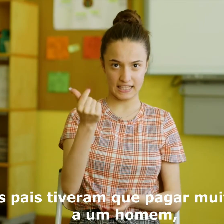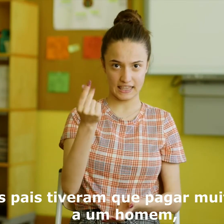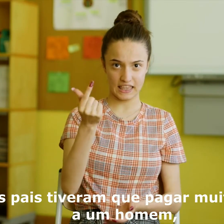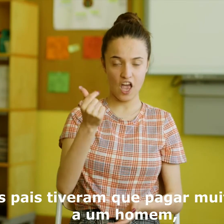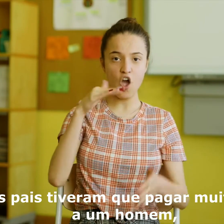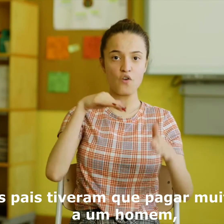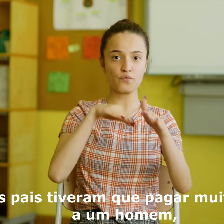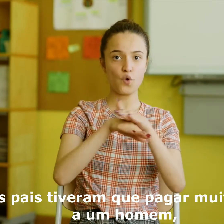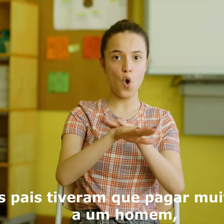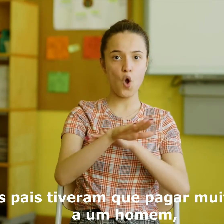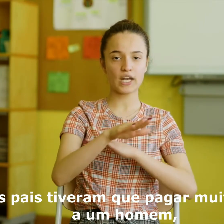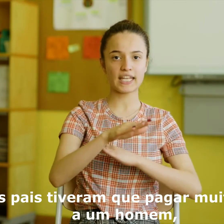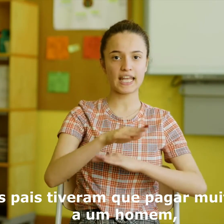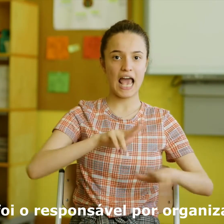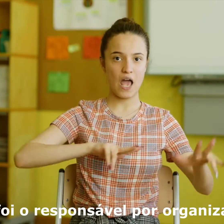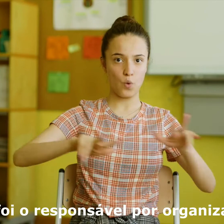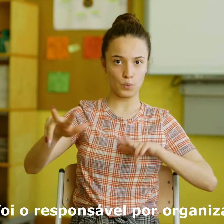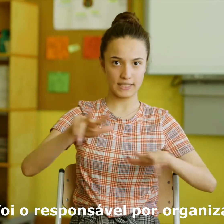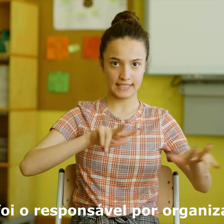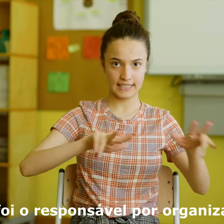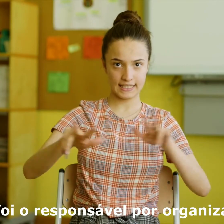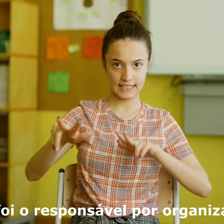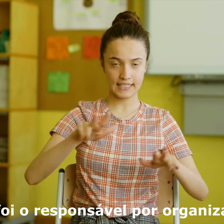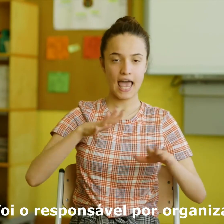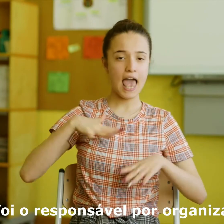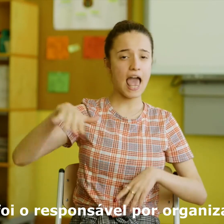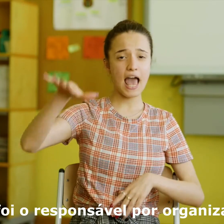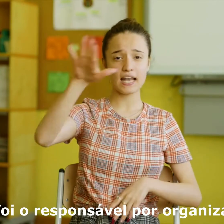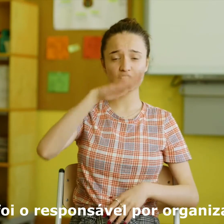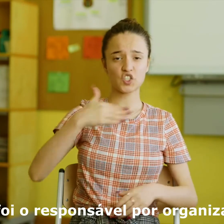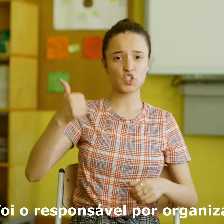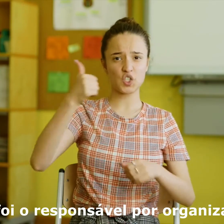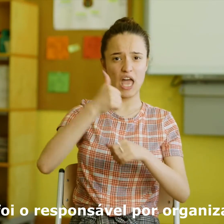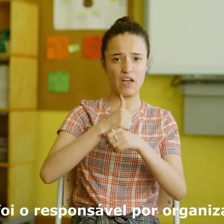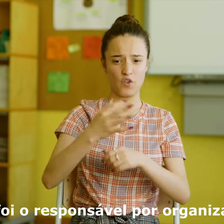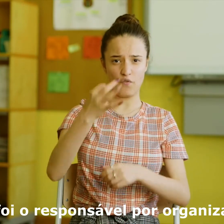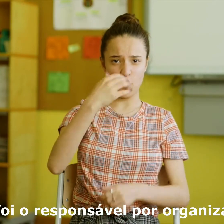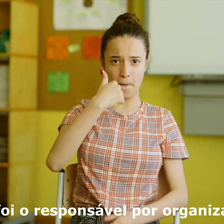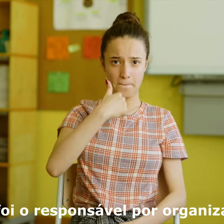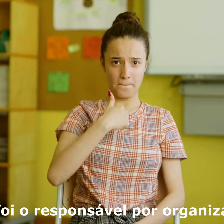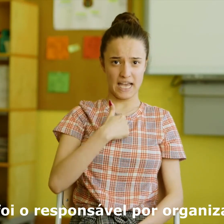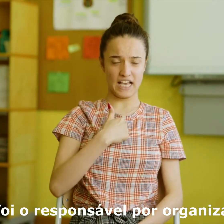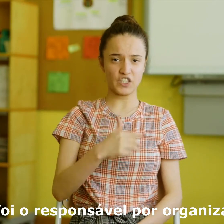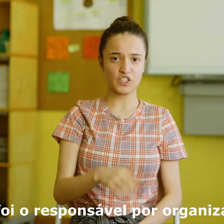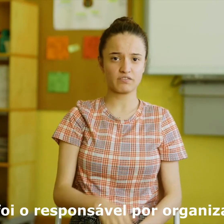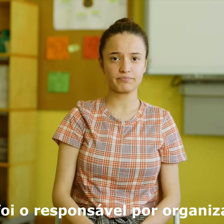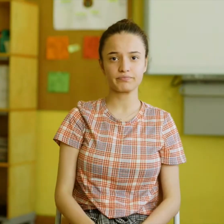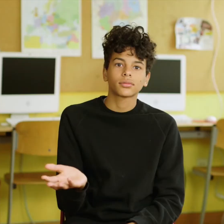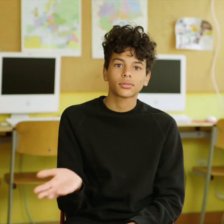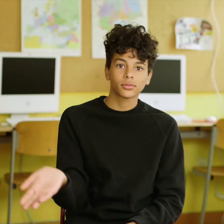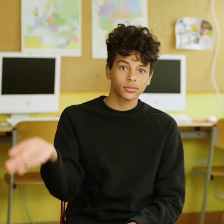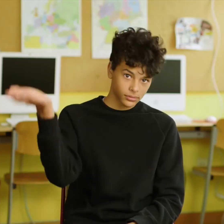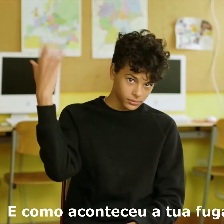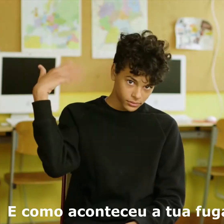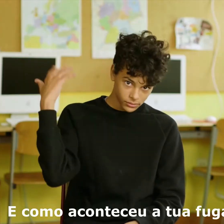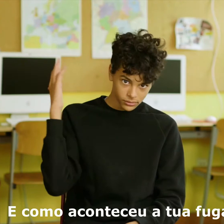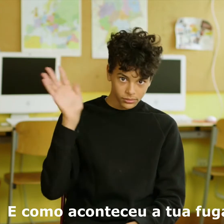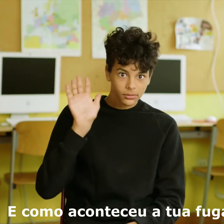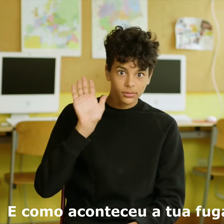muito dinheiro a um homem, que foi quem organizou tudo. Ele era tipo um chefe. E